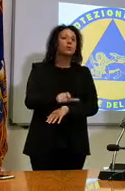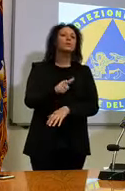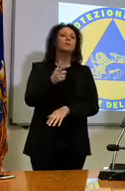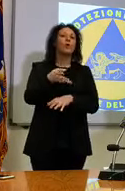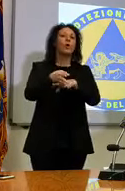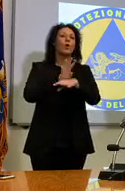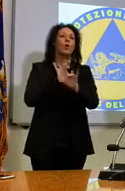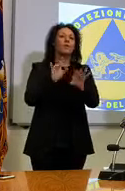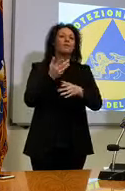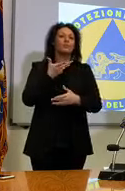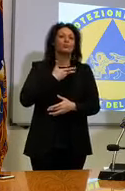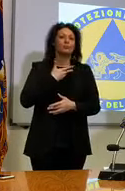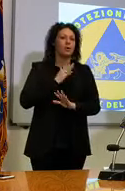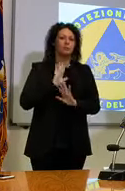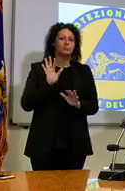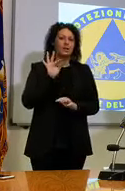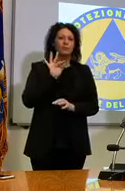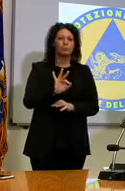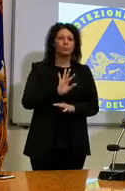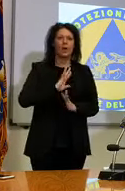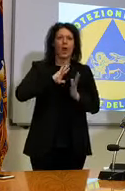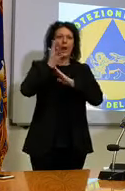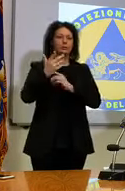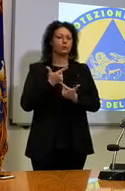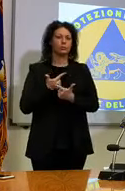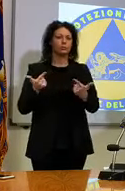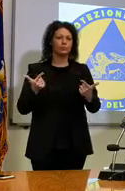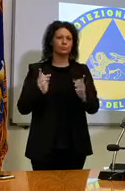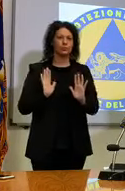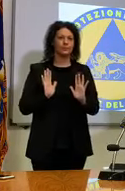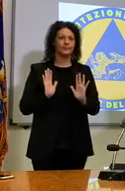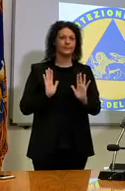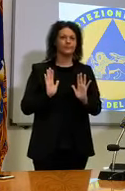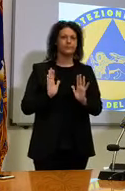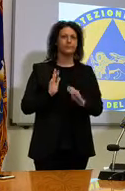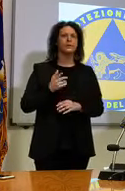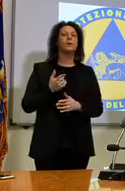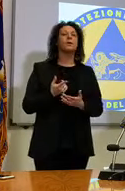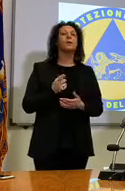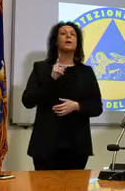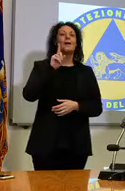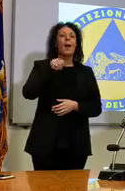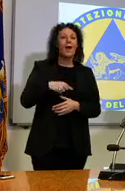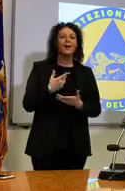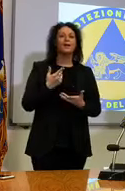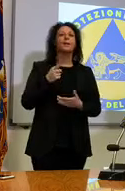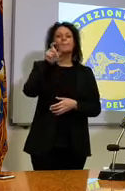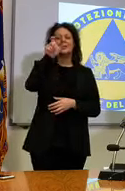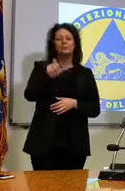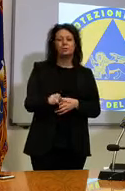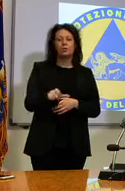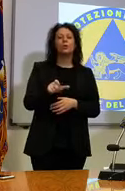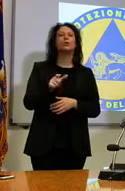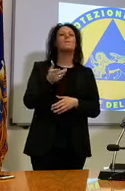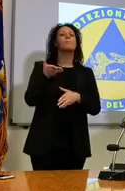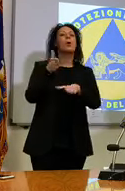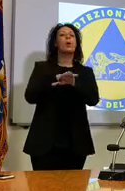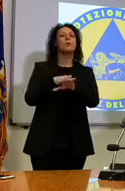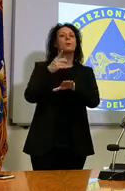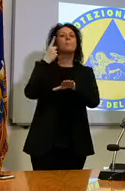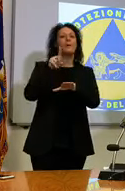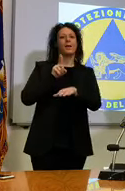c'è altro da aggiungere, nel senso che siamo stati talmente ligi che anche il decesso dell'oncologico terminale,